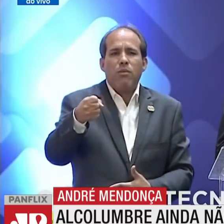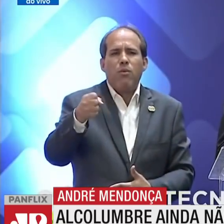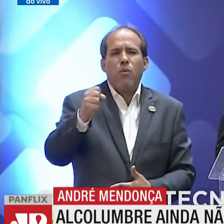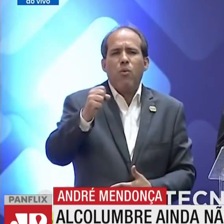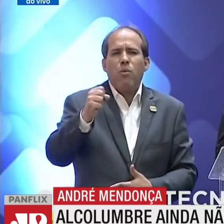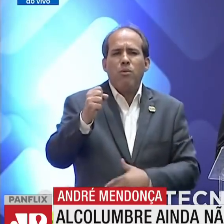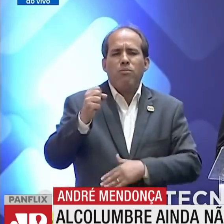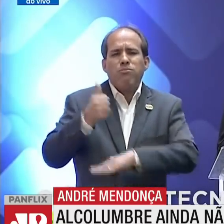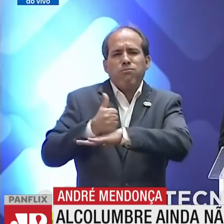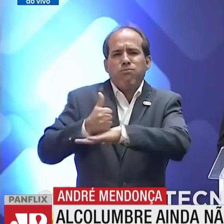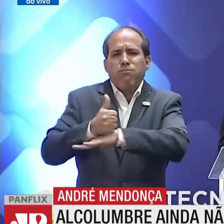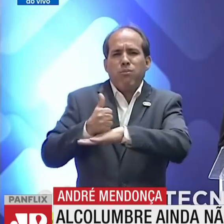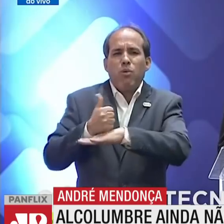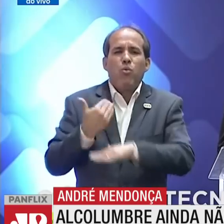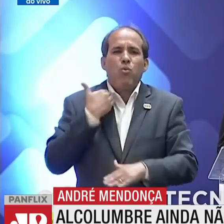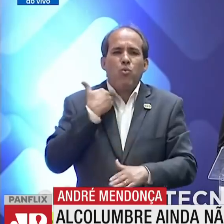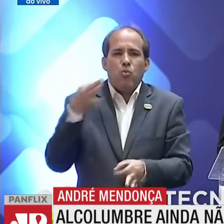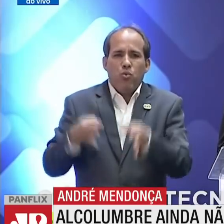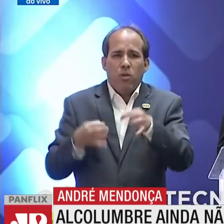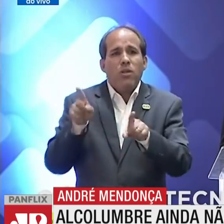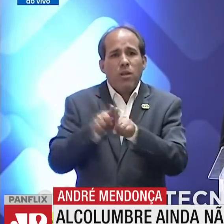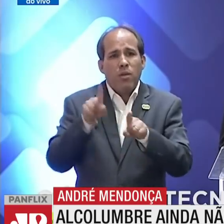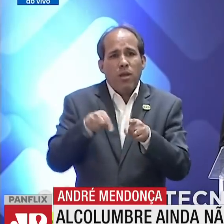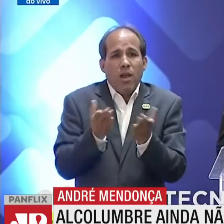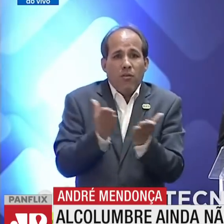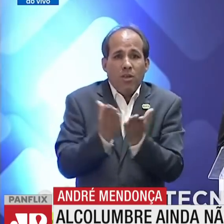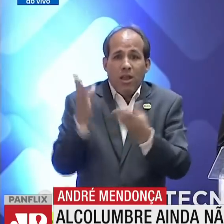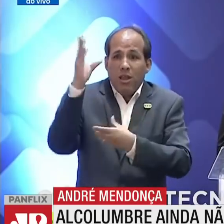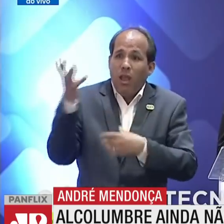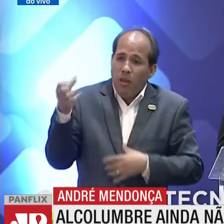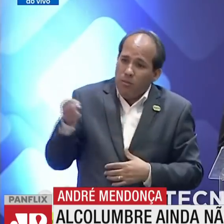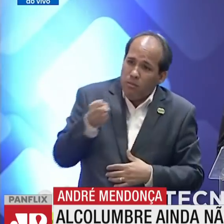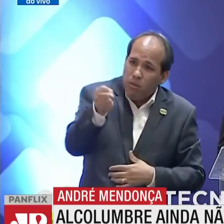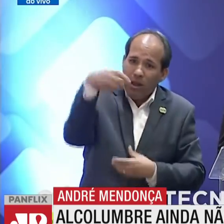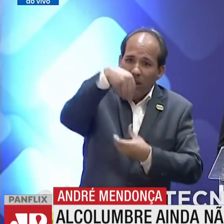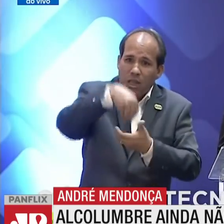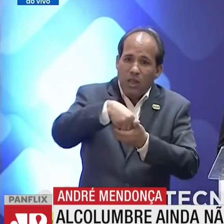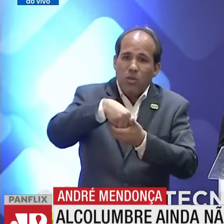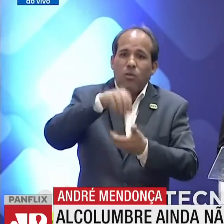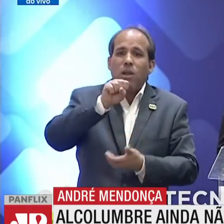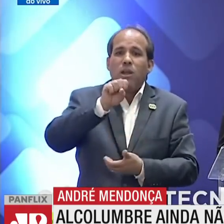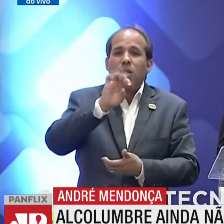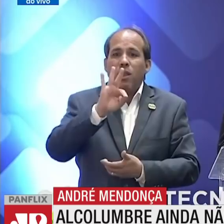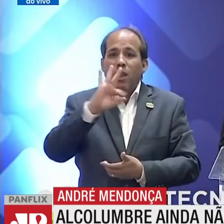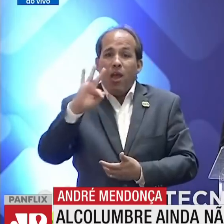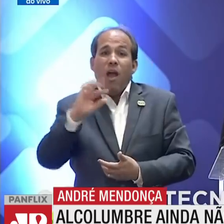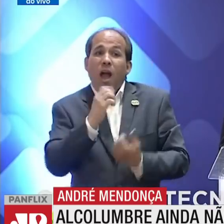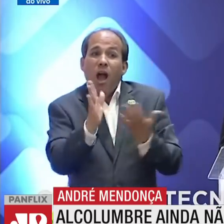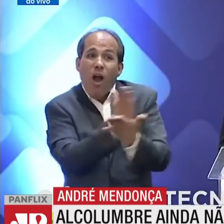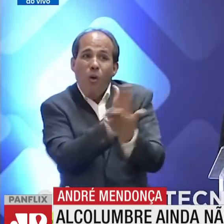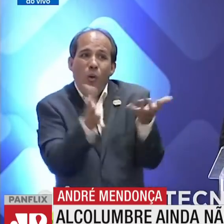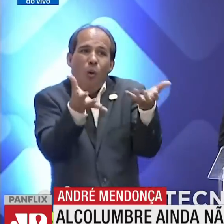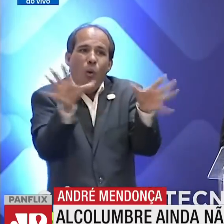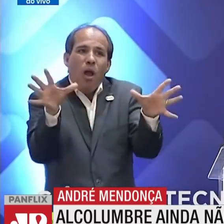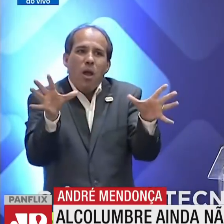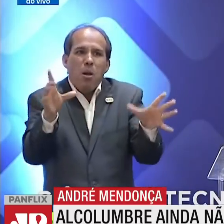um excepcional jurista, que é evangélico também, para o Supremo, e tem corrente que não quer lá, quer impor,